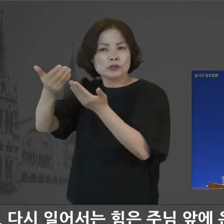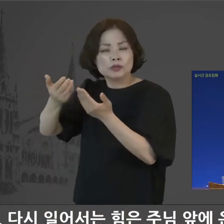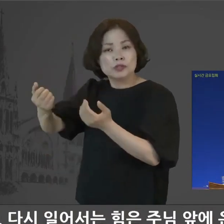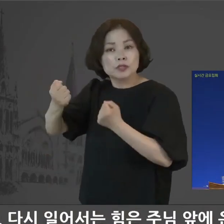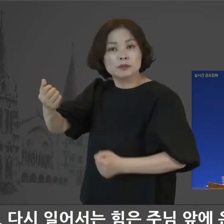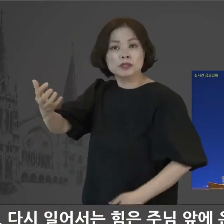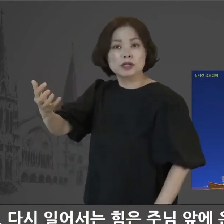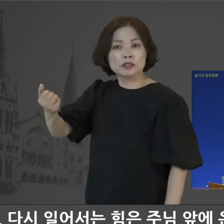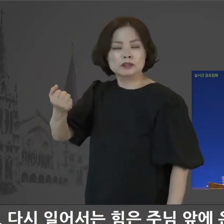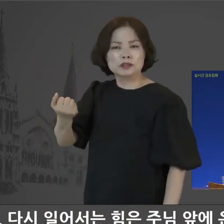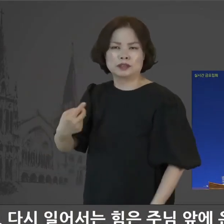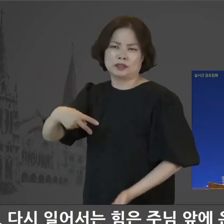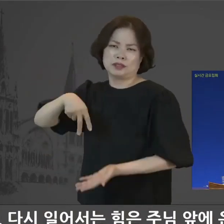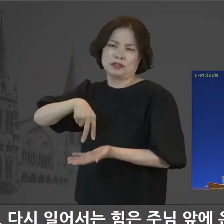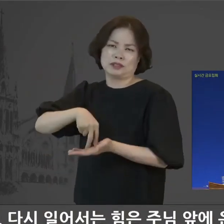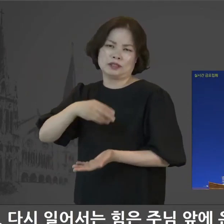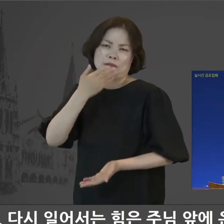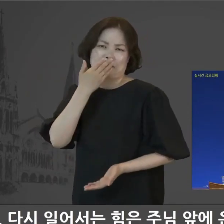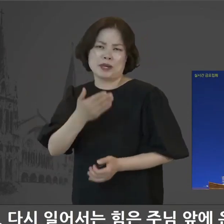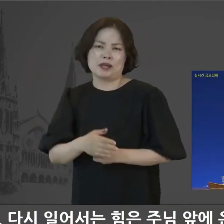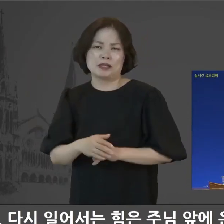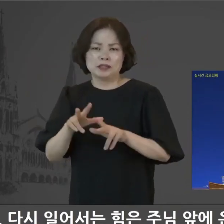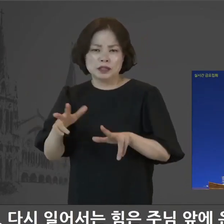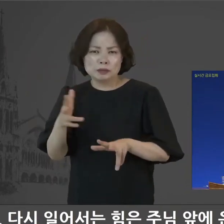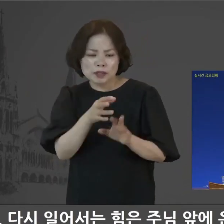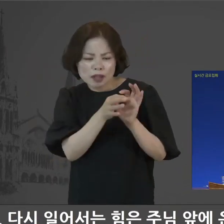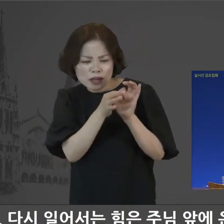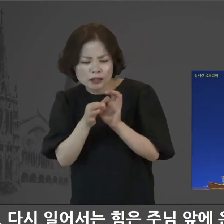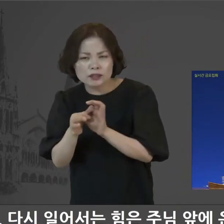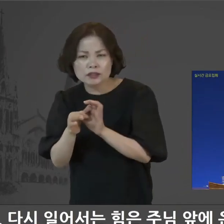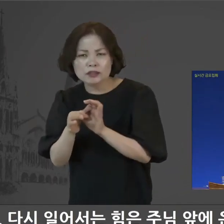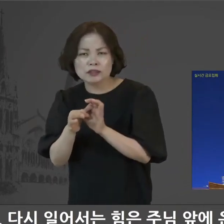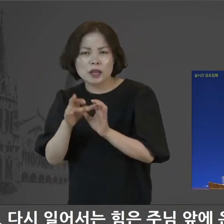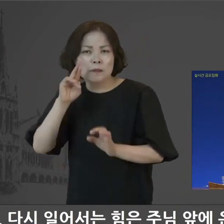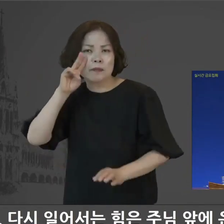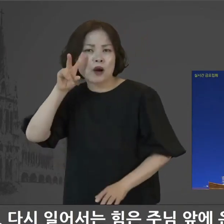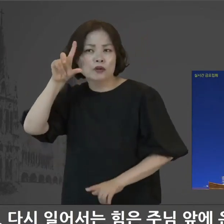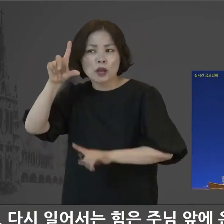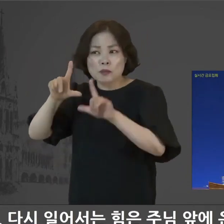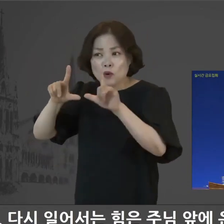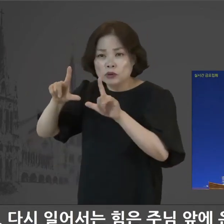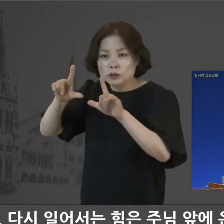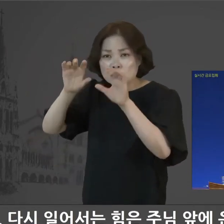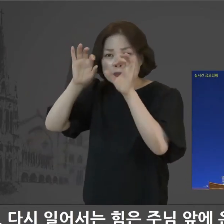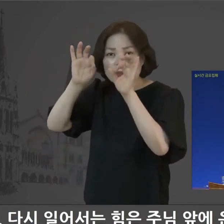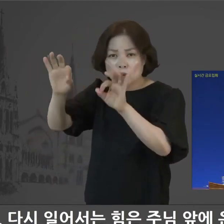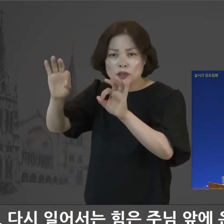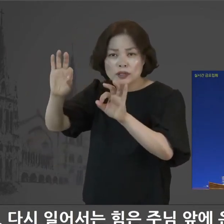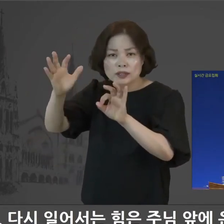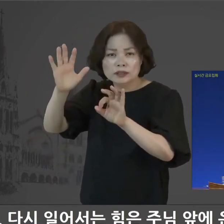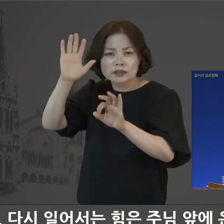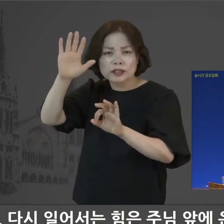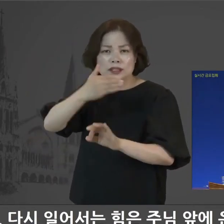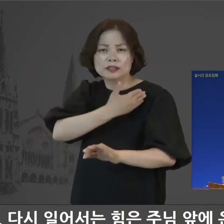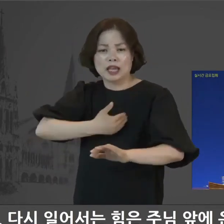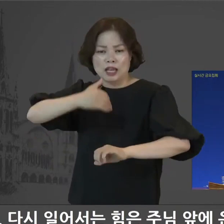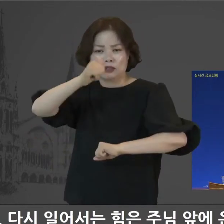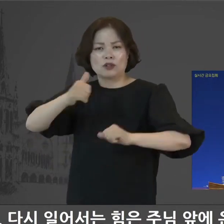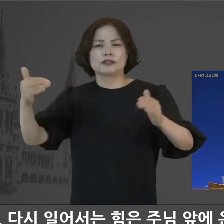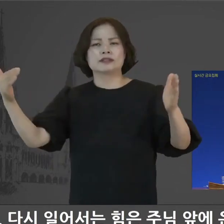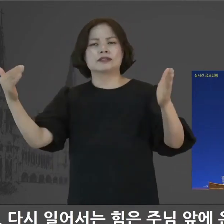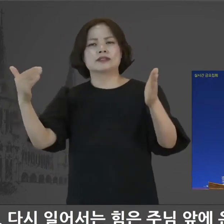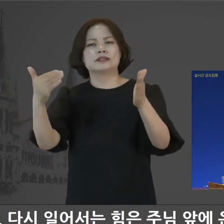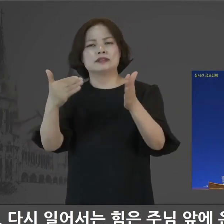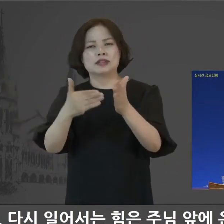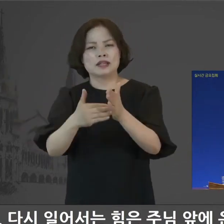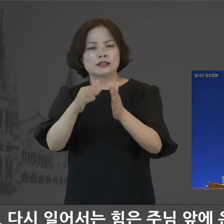힘으로만 일어서는 것이죠. 여러분, 이제부터 계속 바울의 모습을 볼 겁니다. 이제부터 바울의 모습이 사도행전 끝날까지